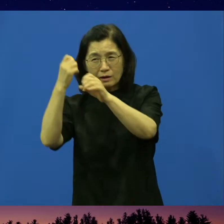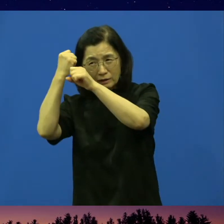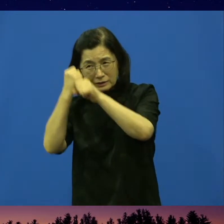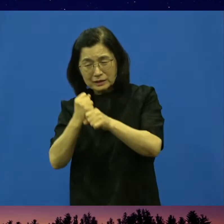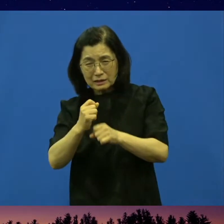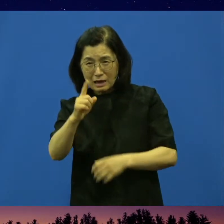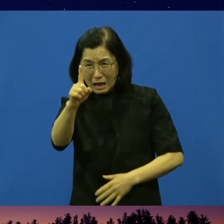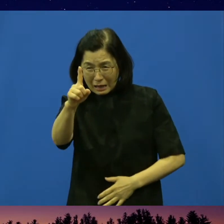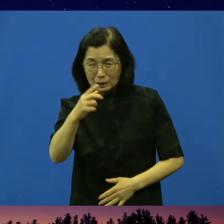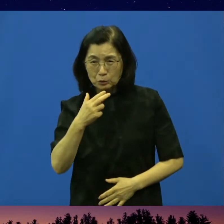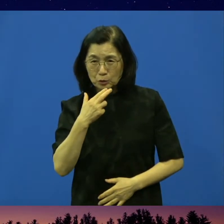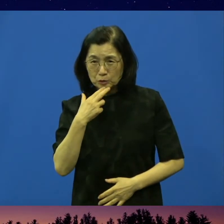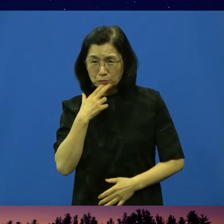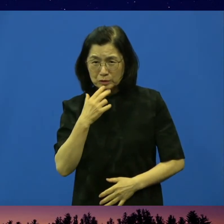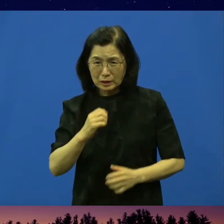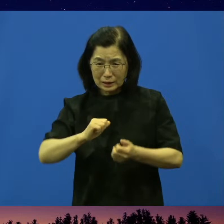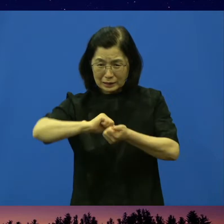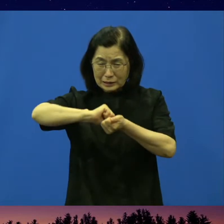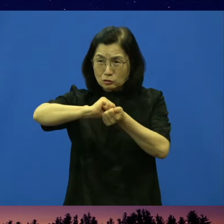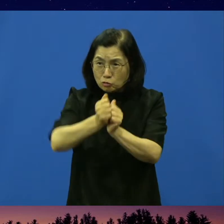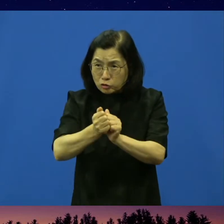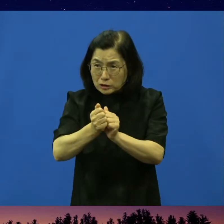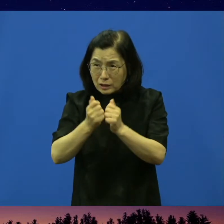주식이 확실해요?